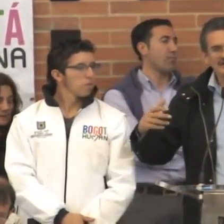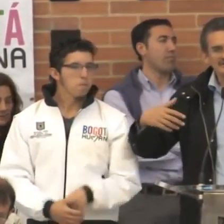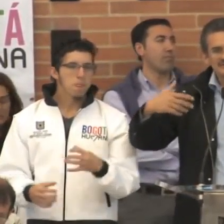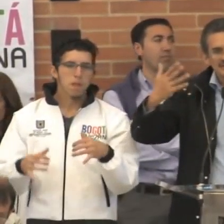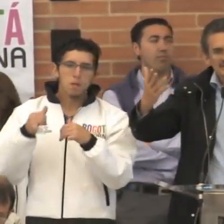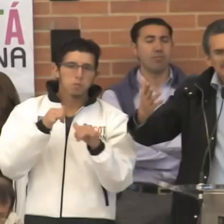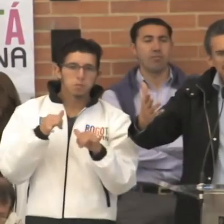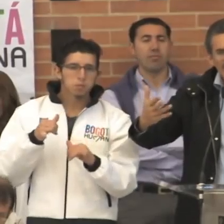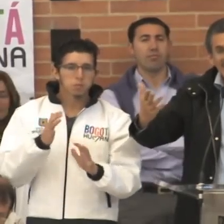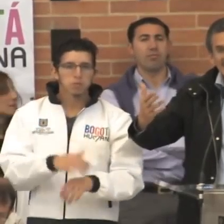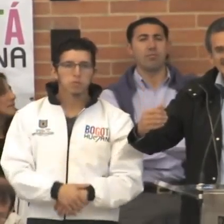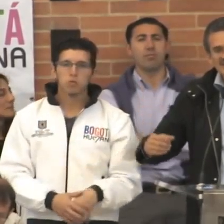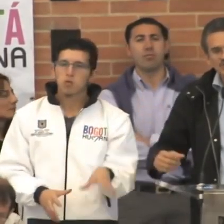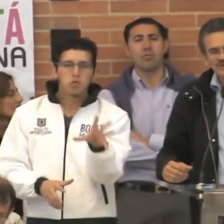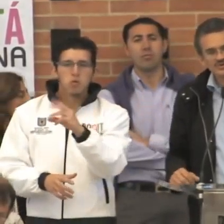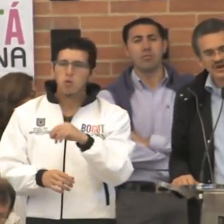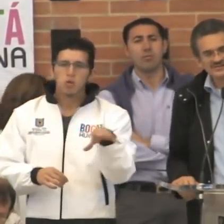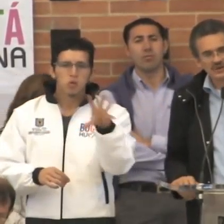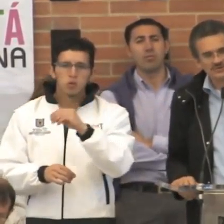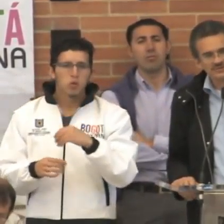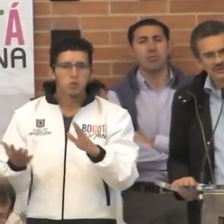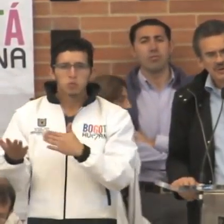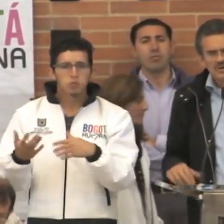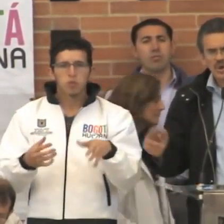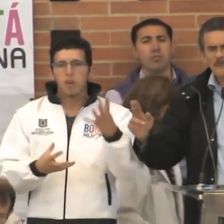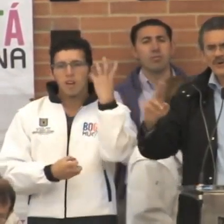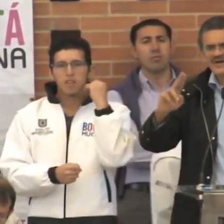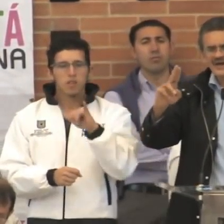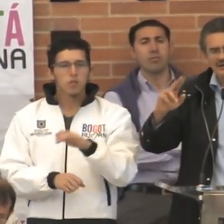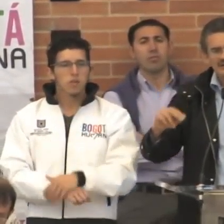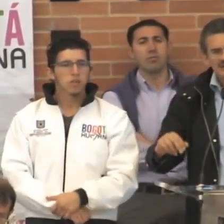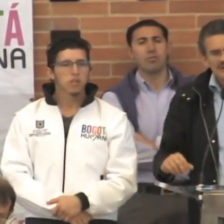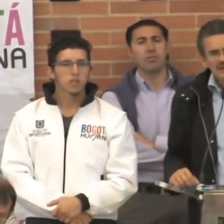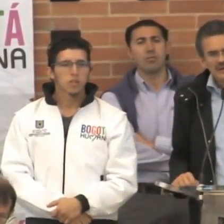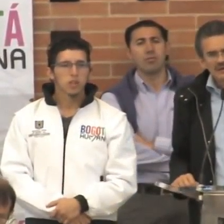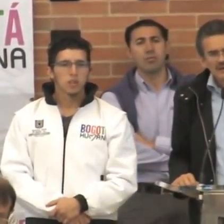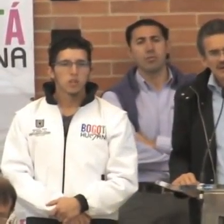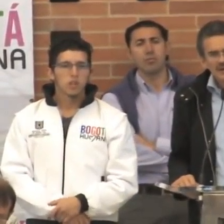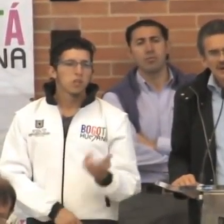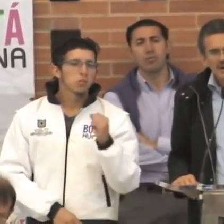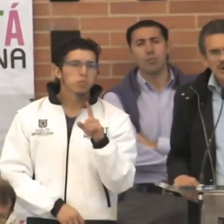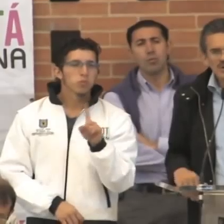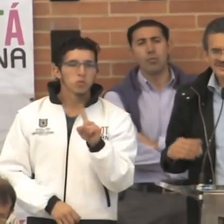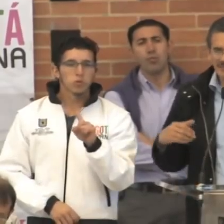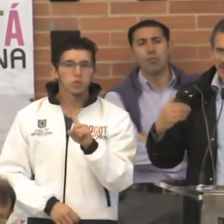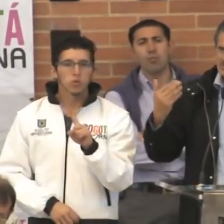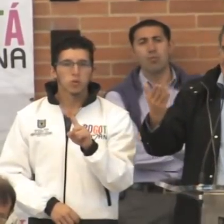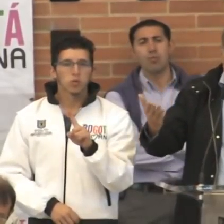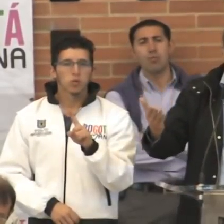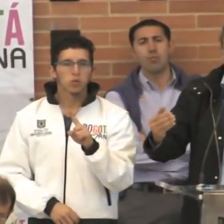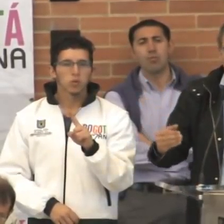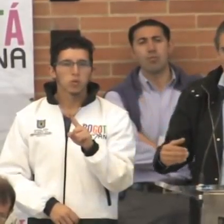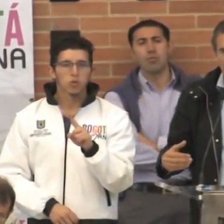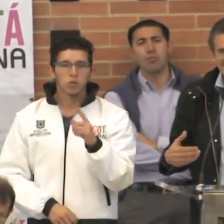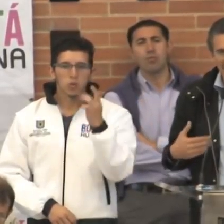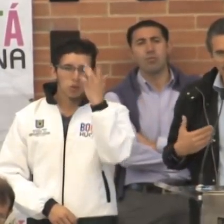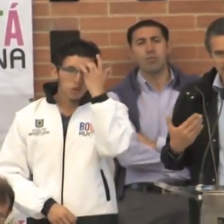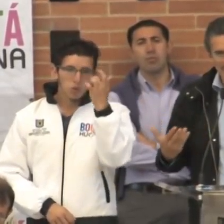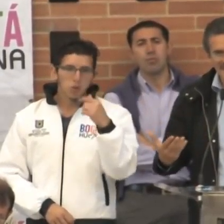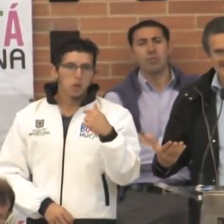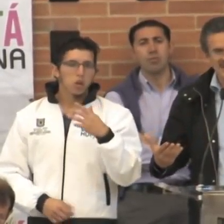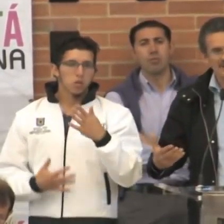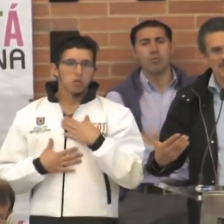oe, toda clase de instrumentos clásicos, no porque no estemos promoviendo